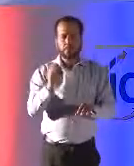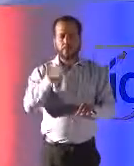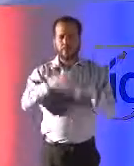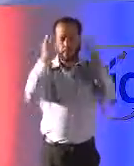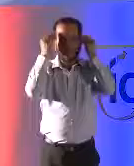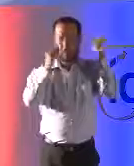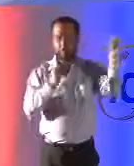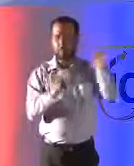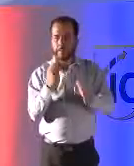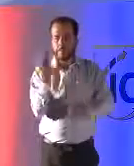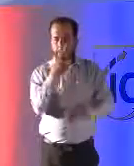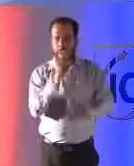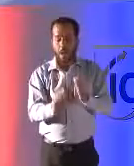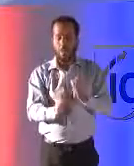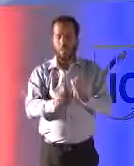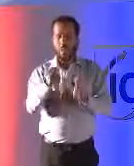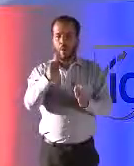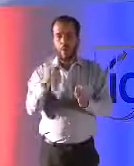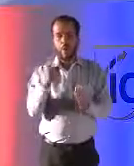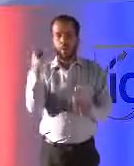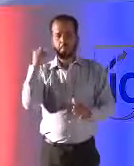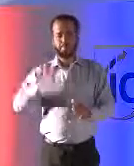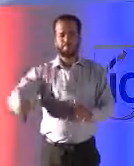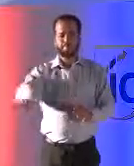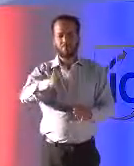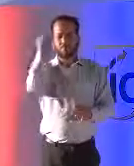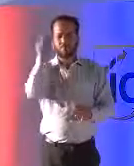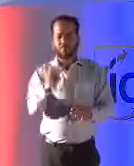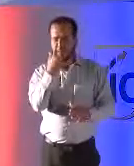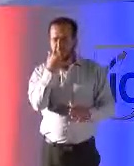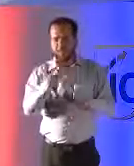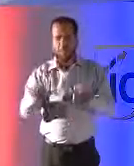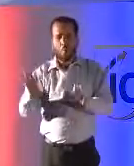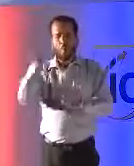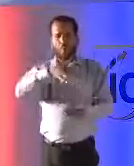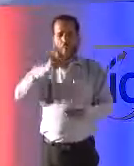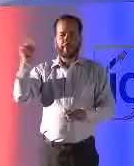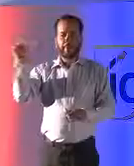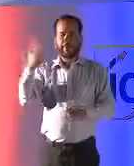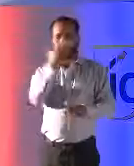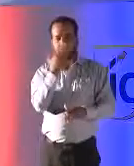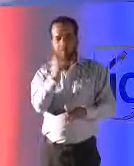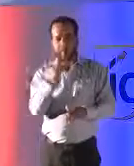من الأشياء الأولى في منطقتنا لشخص كفيف. I'm just gonna